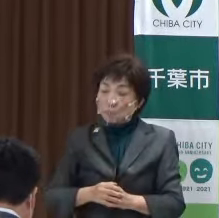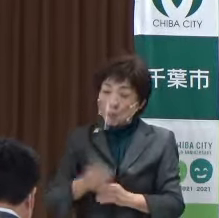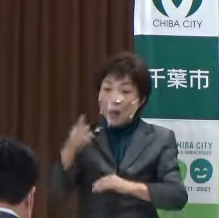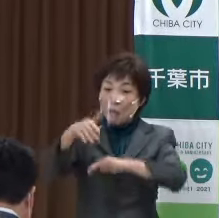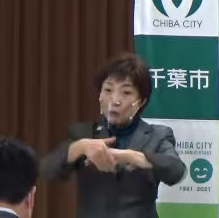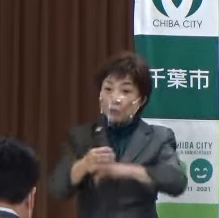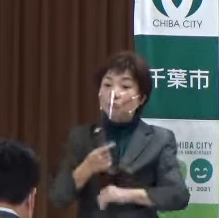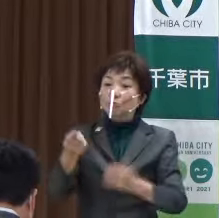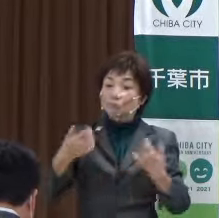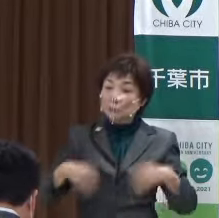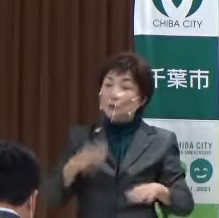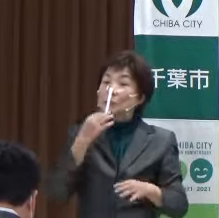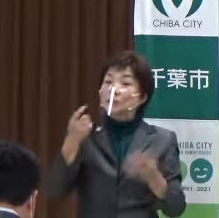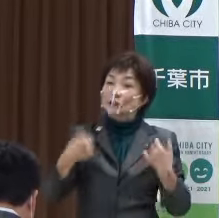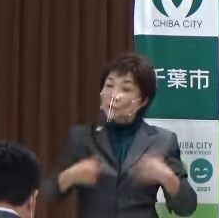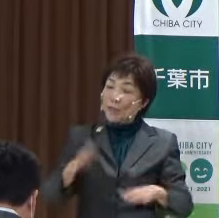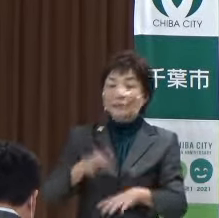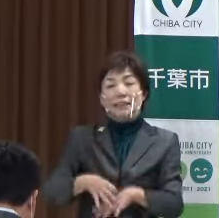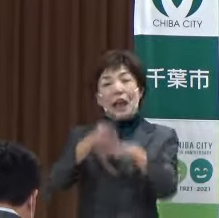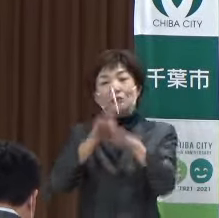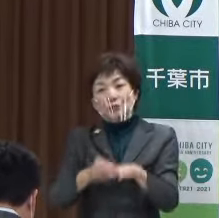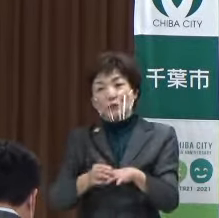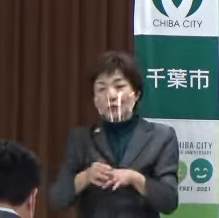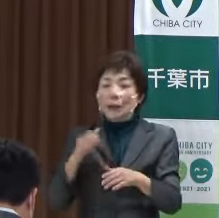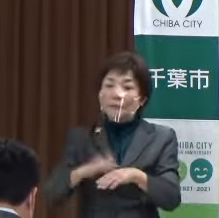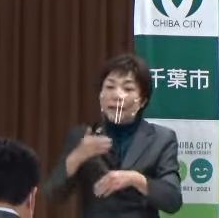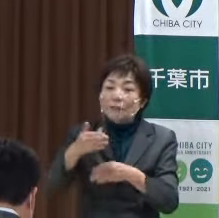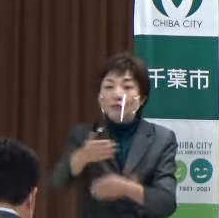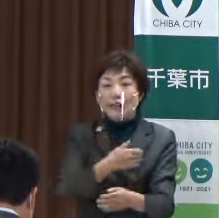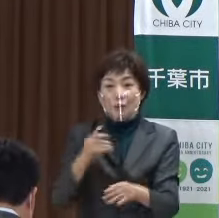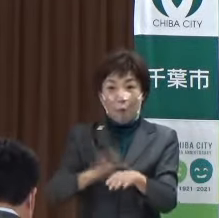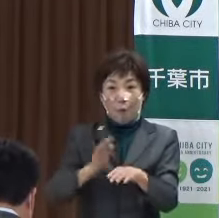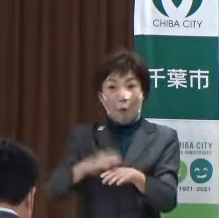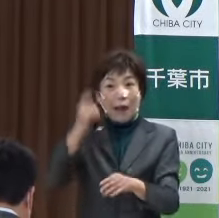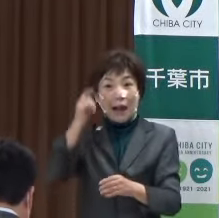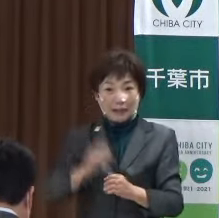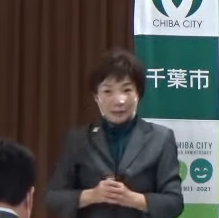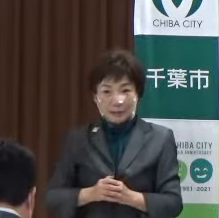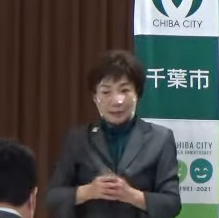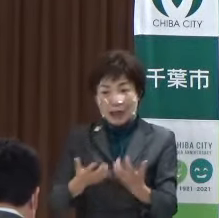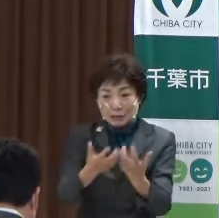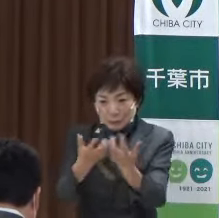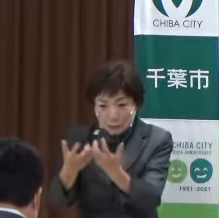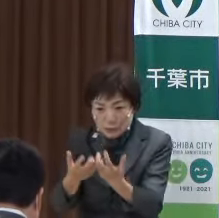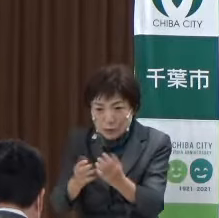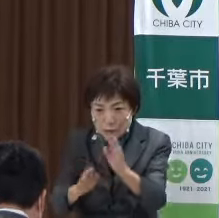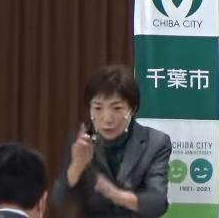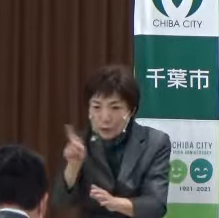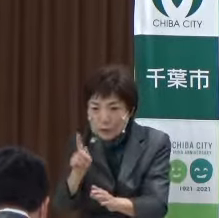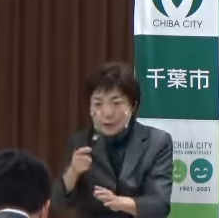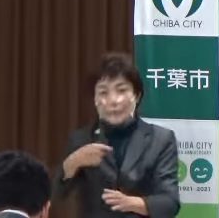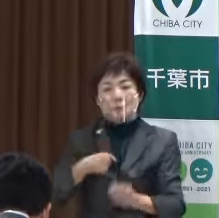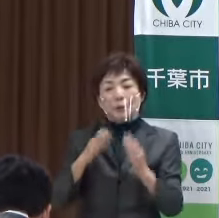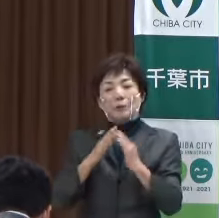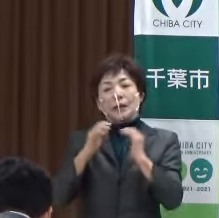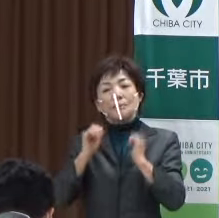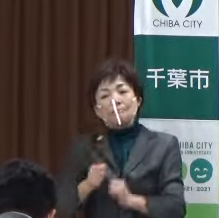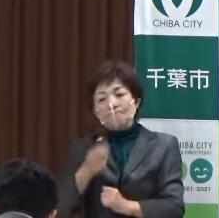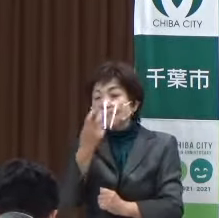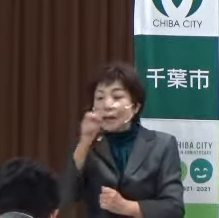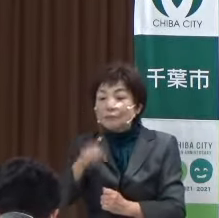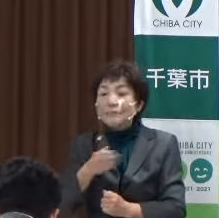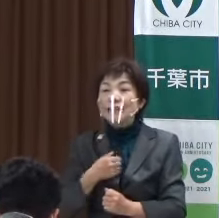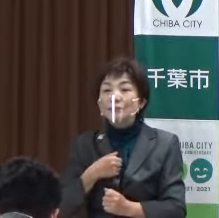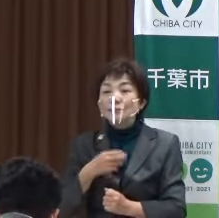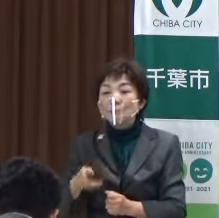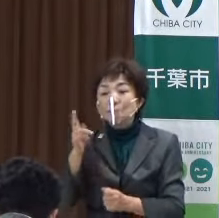待たなくていい市役所を作るために我々取り組んでいただきましたが、混雑状況を手元で確認し呼び出し順を調べる、そうし